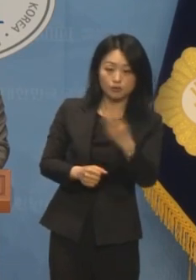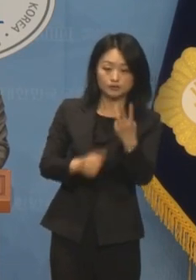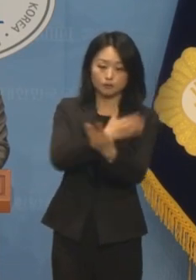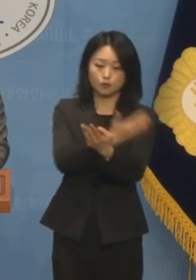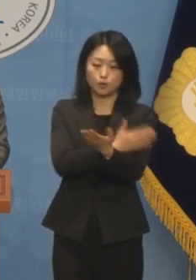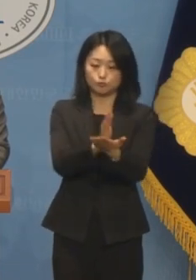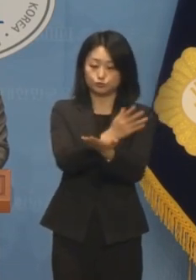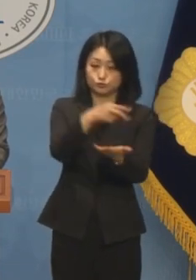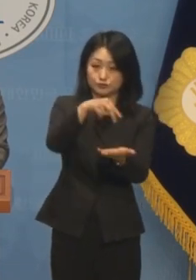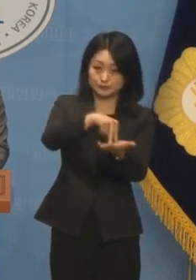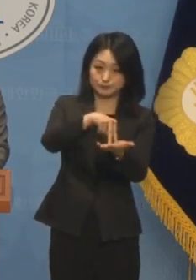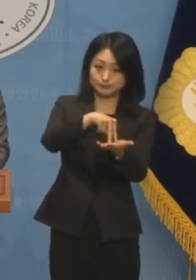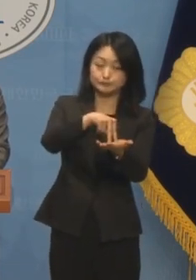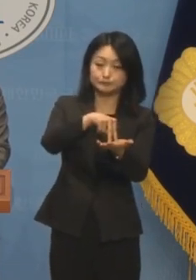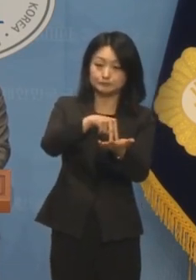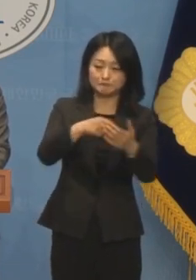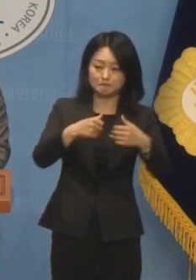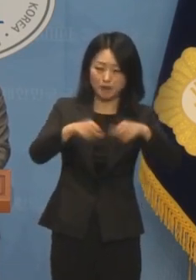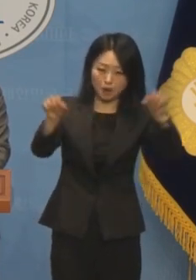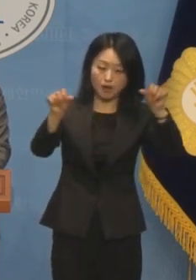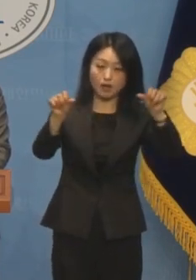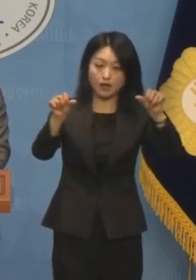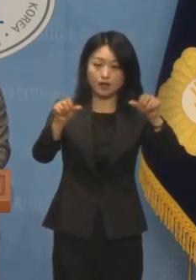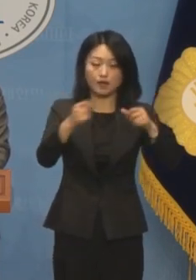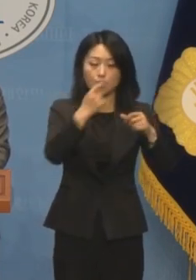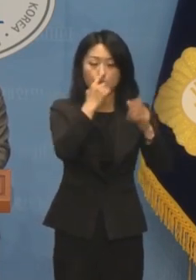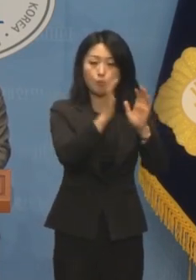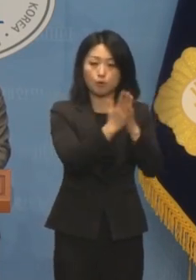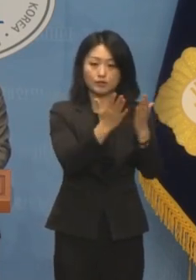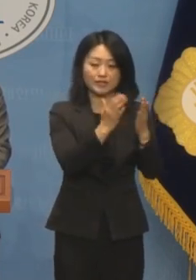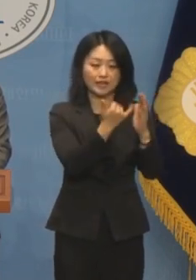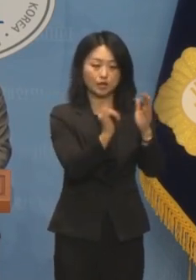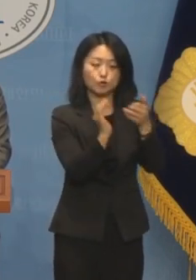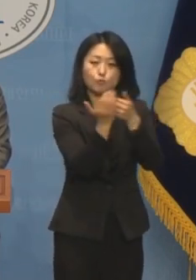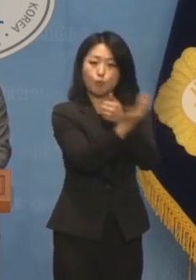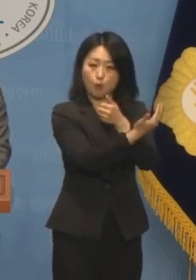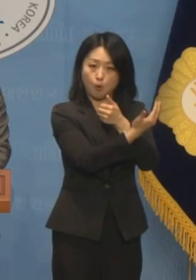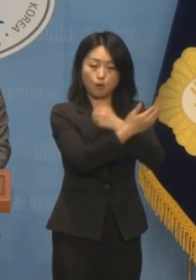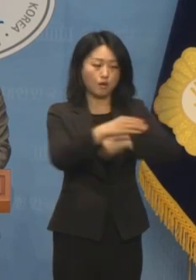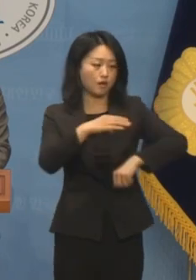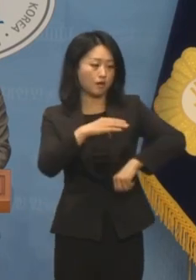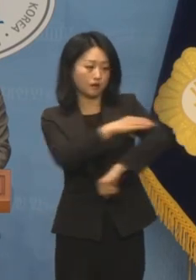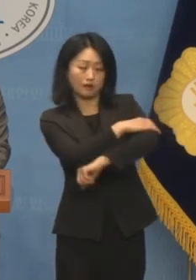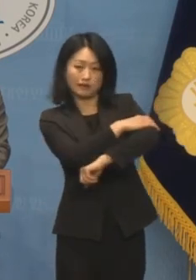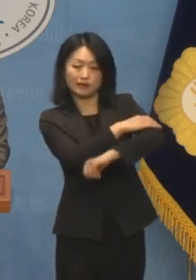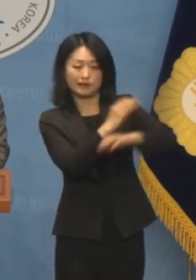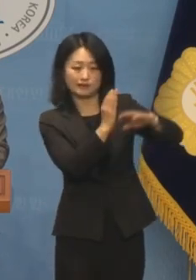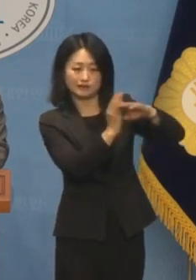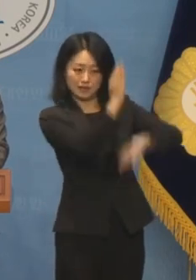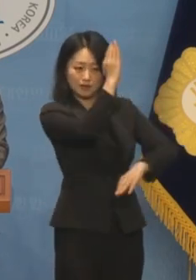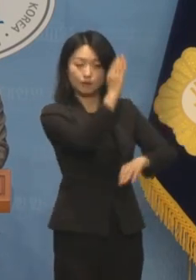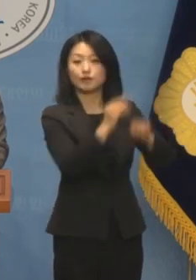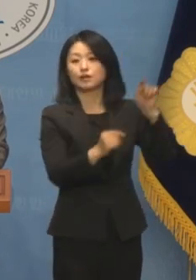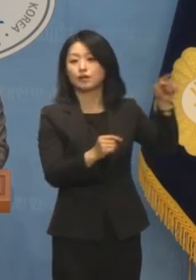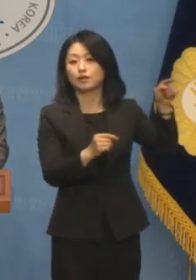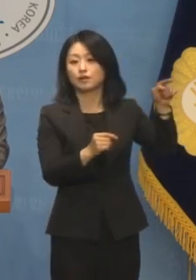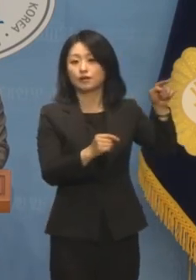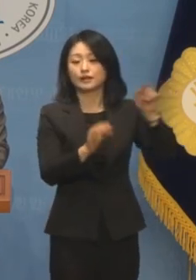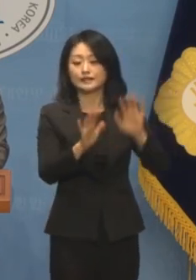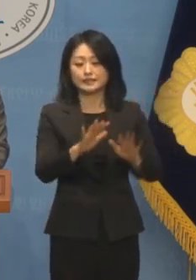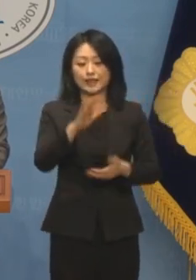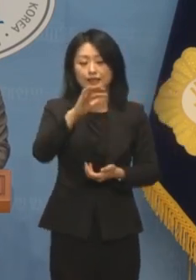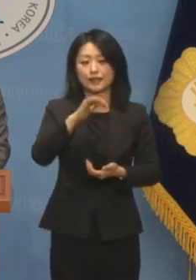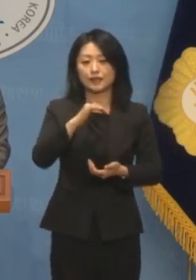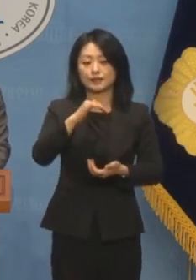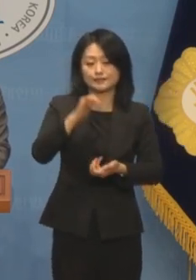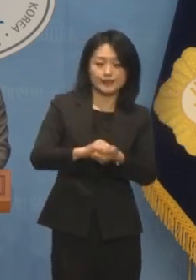분립의 헌정 질서를 파괴하면서 남용되고 있는 이 무소불위의 대통령 권한, 이제 제한되어야